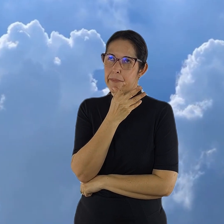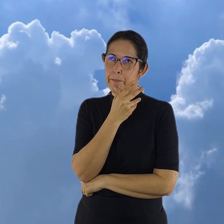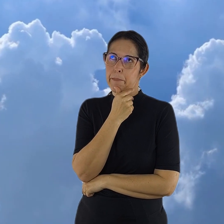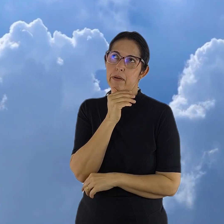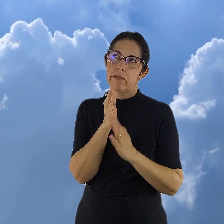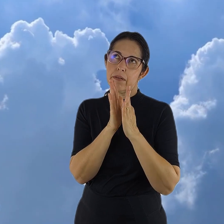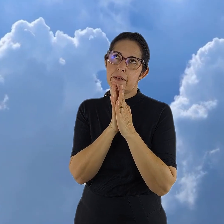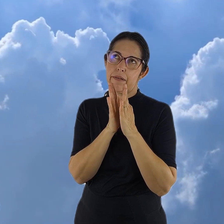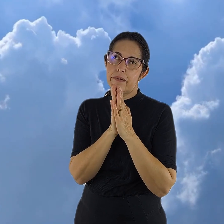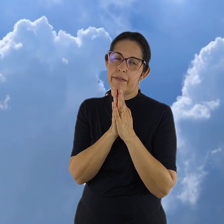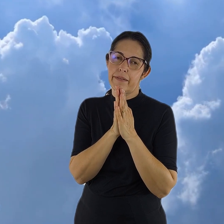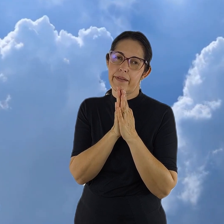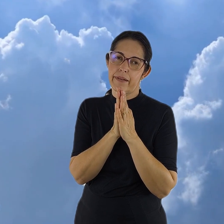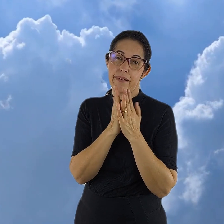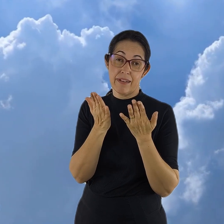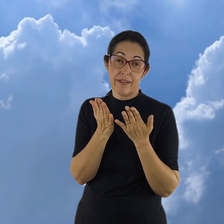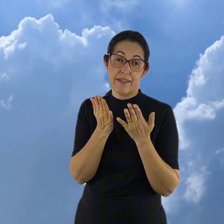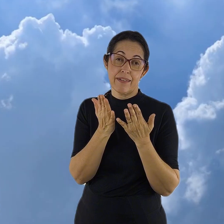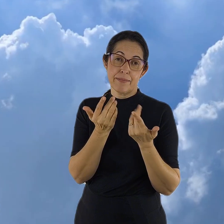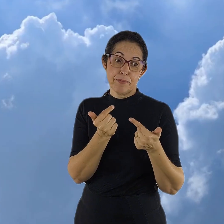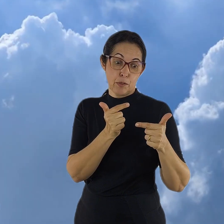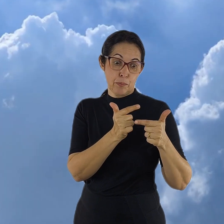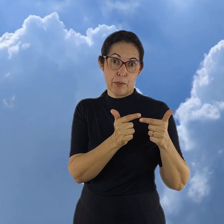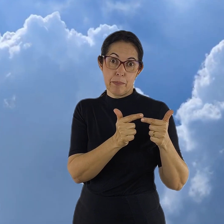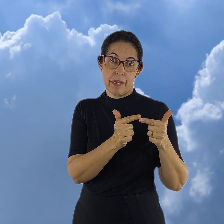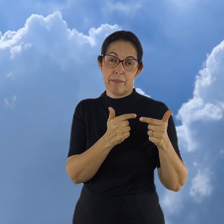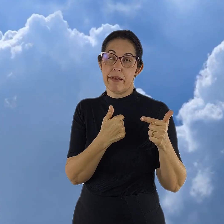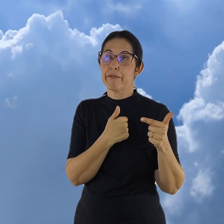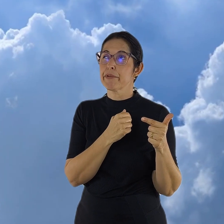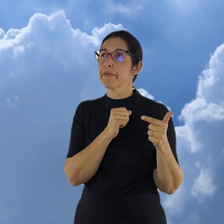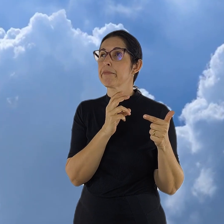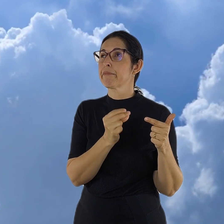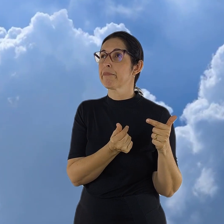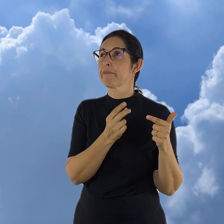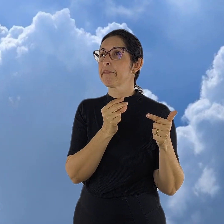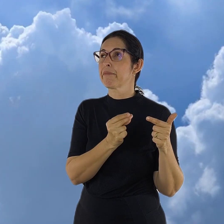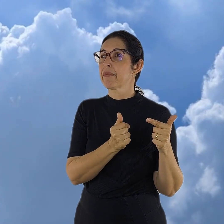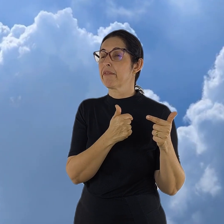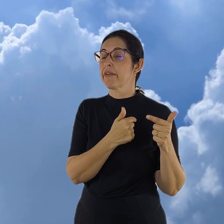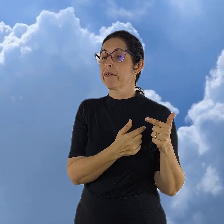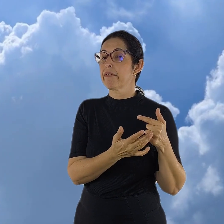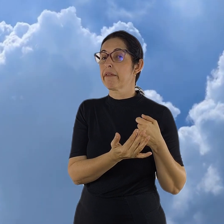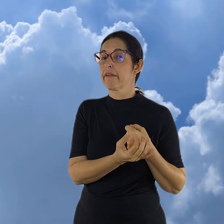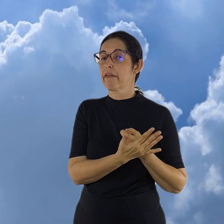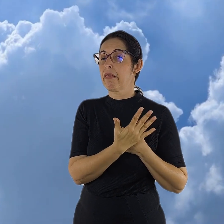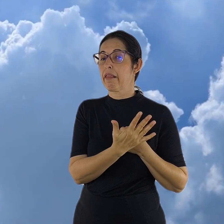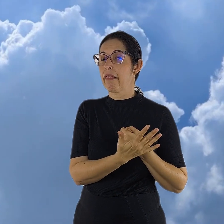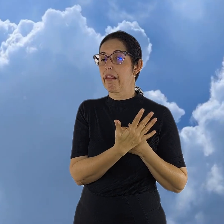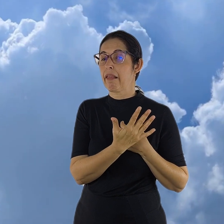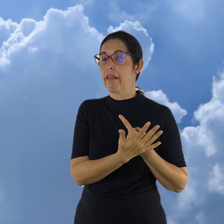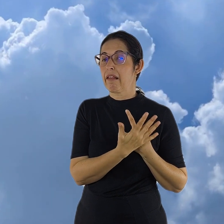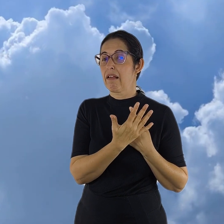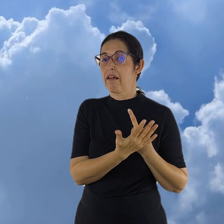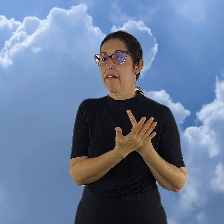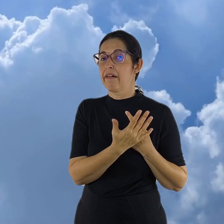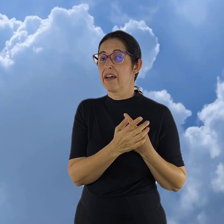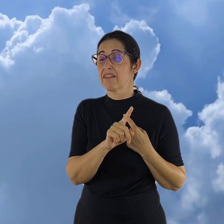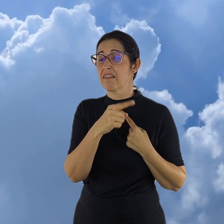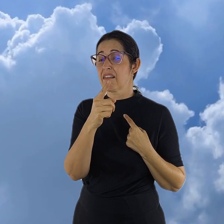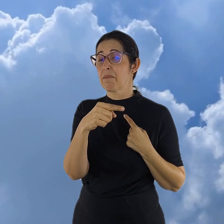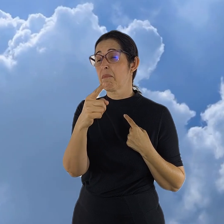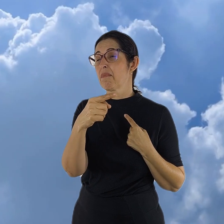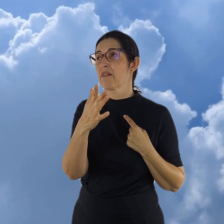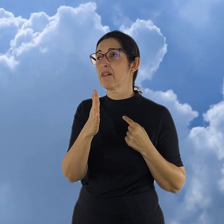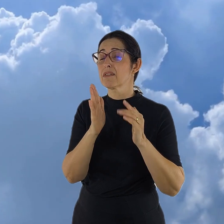Nós às vezes esperamos a situação perder o controle para pedir ajuda. O Senhor é o